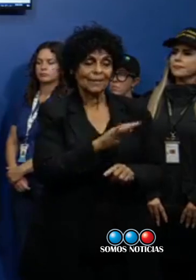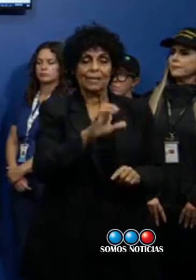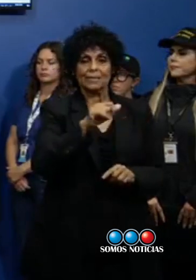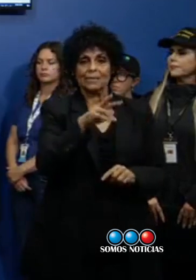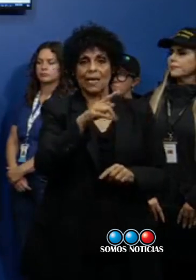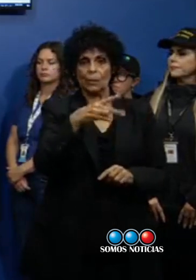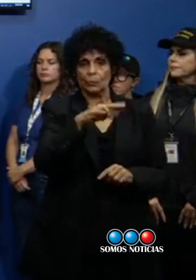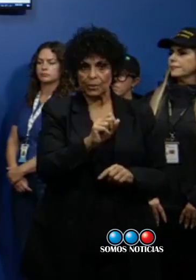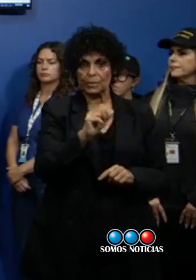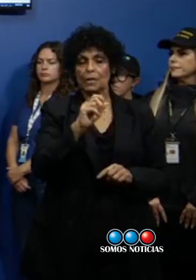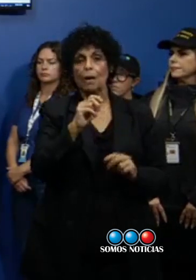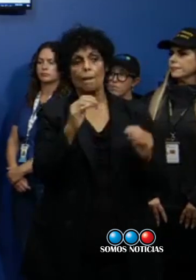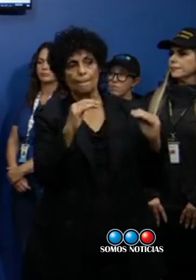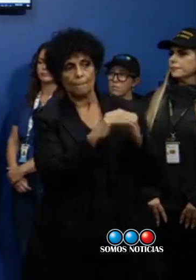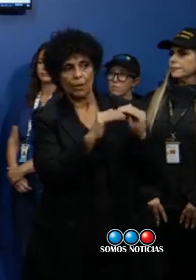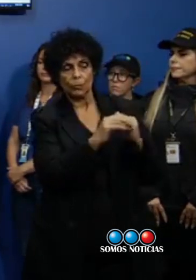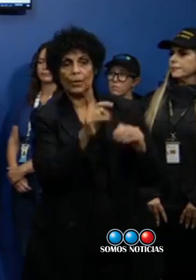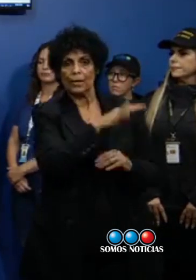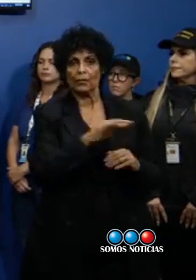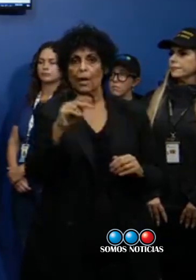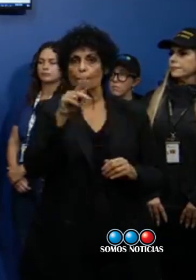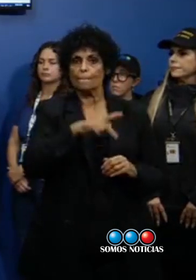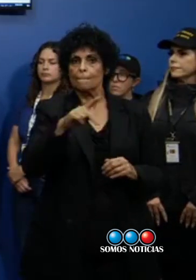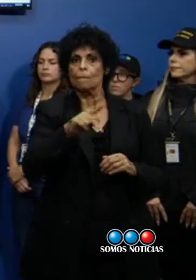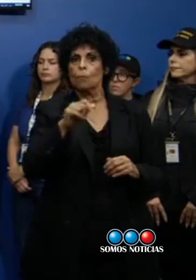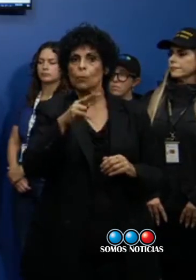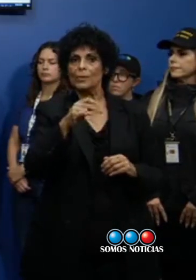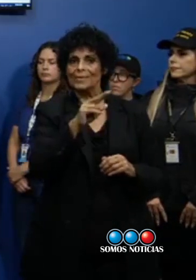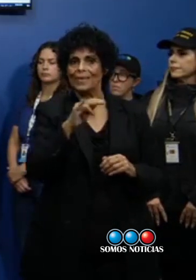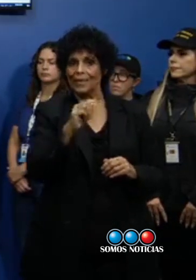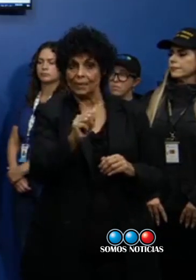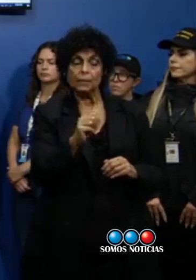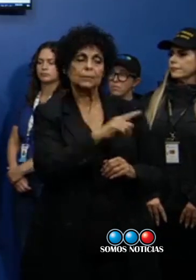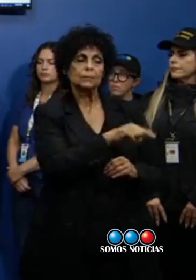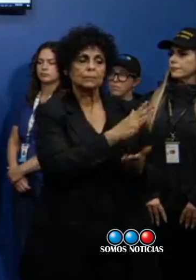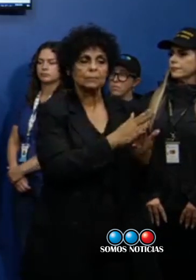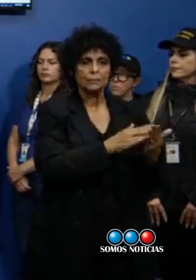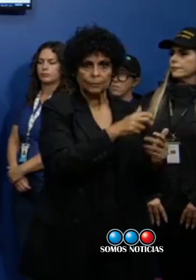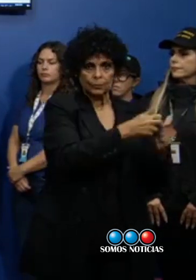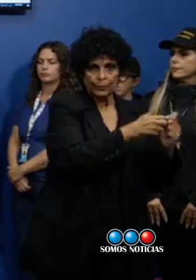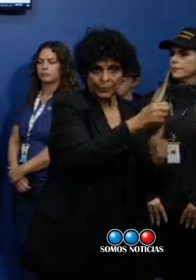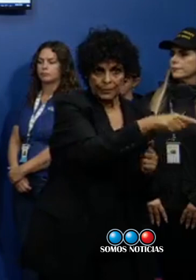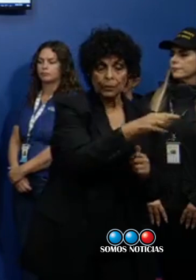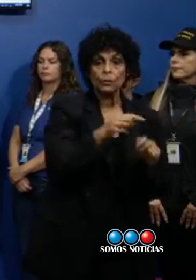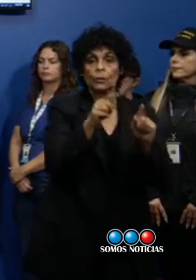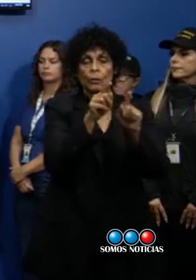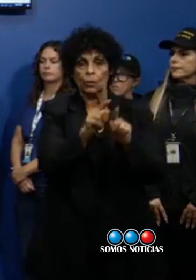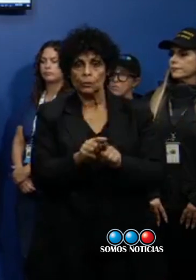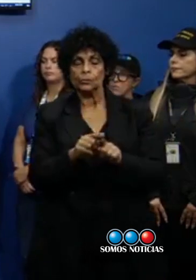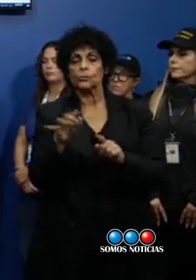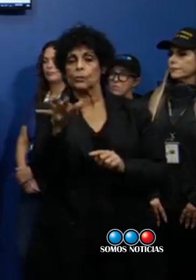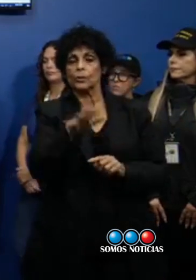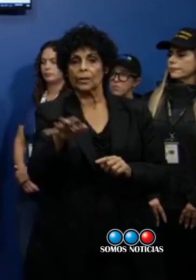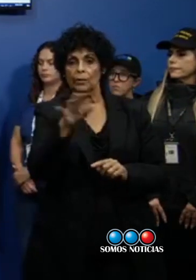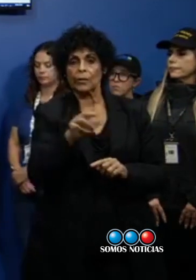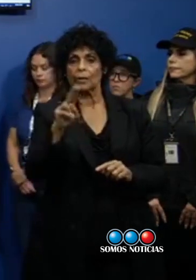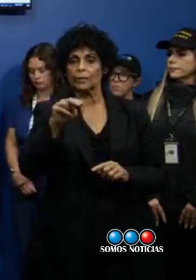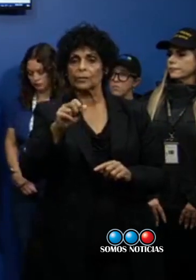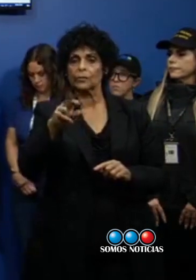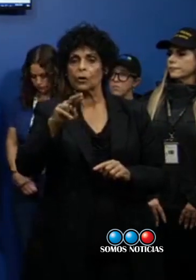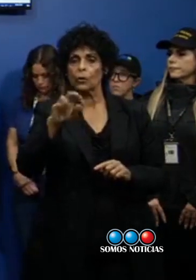Parkway y en el área de poinciana y daños Menores reportados en una zona Residencial de narcosi